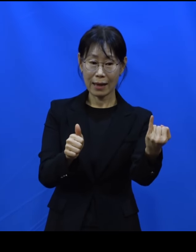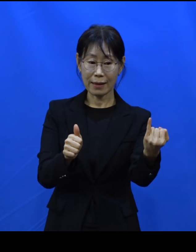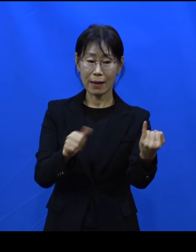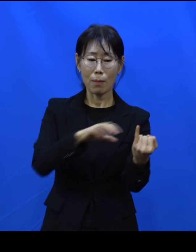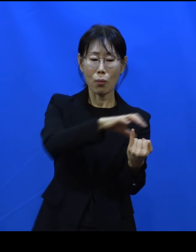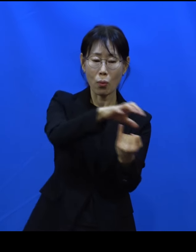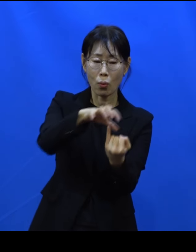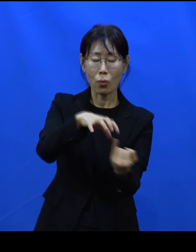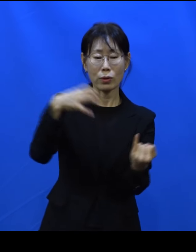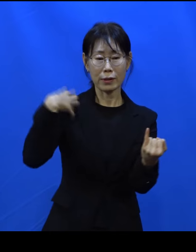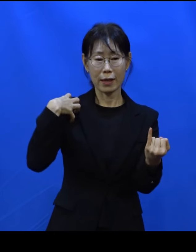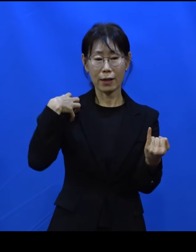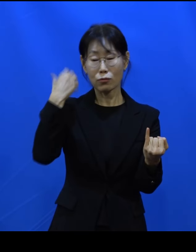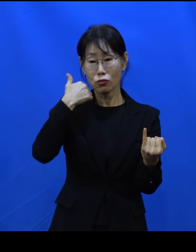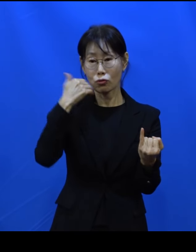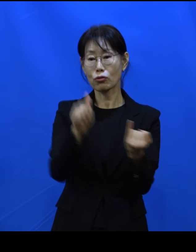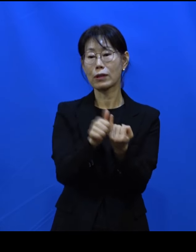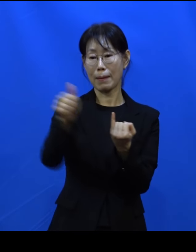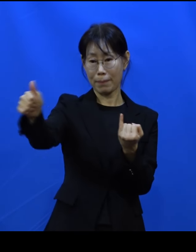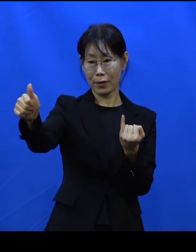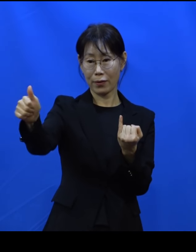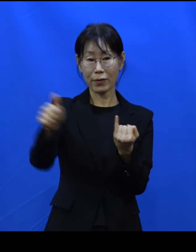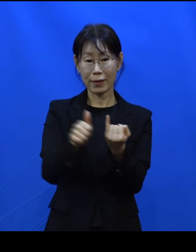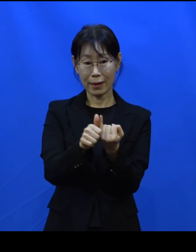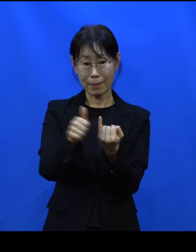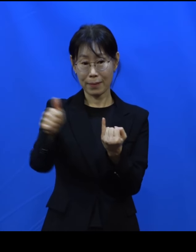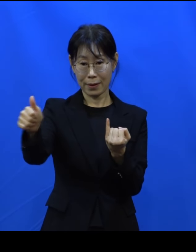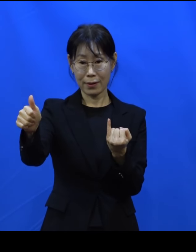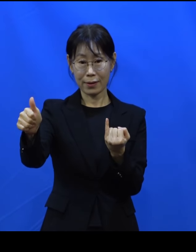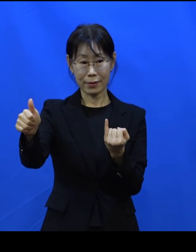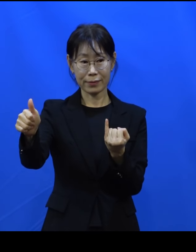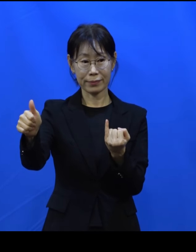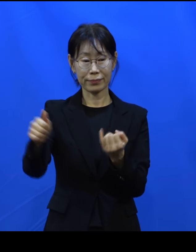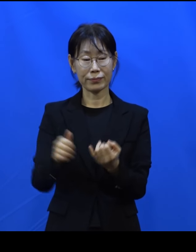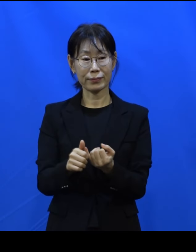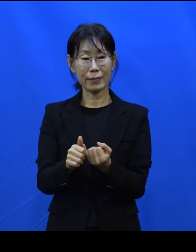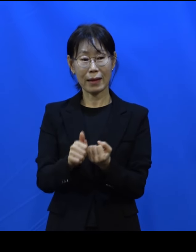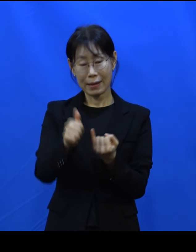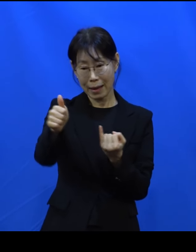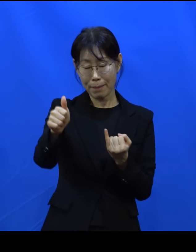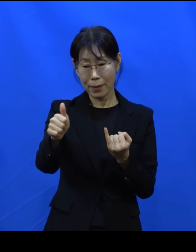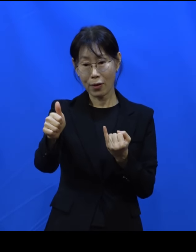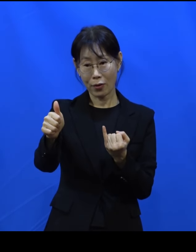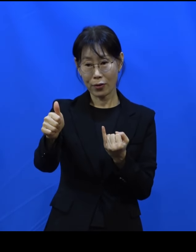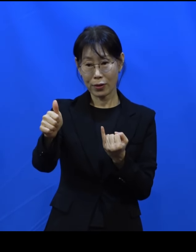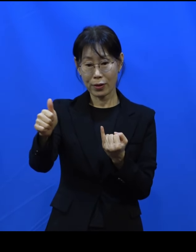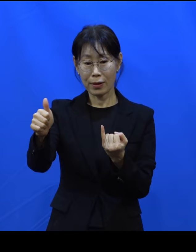있는 겁니다. 그리고 그 남편의 보호 아래 아내는 평안을 누리게 됩니다.